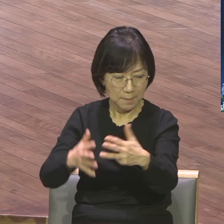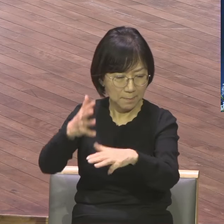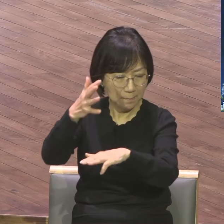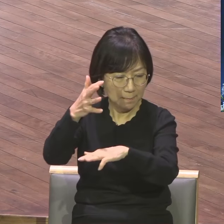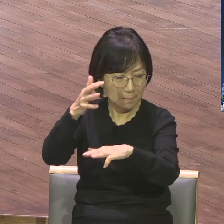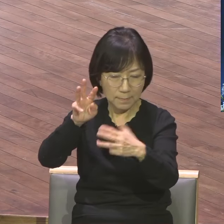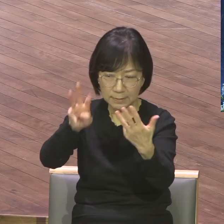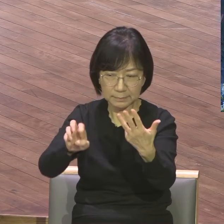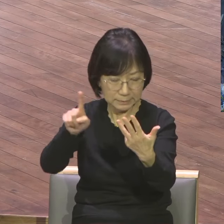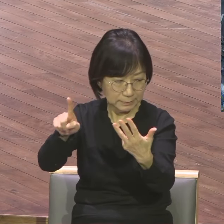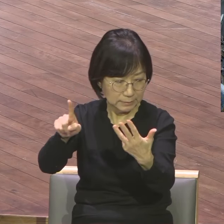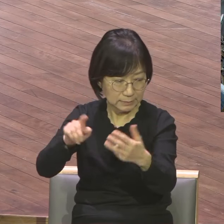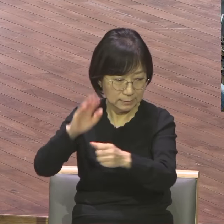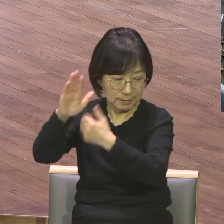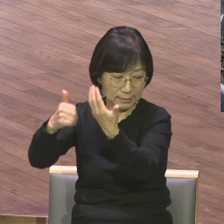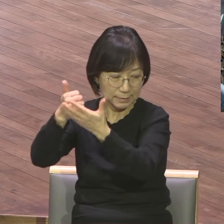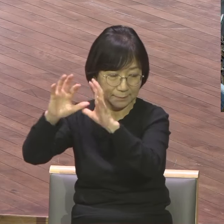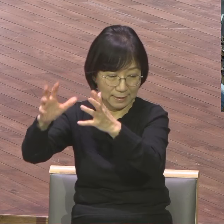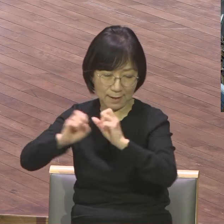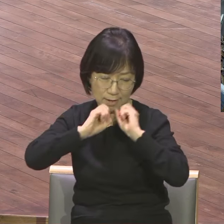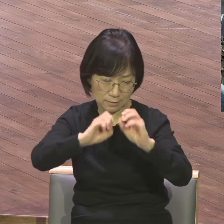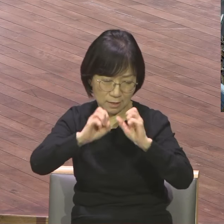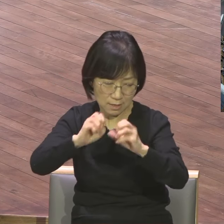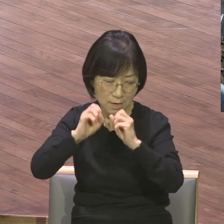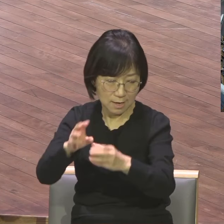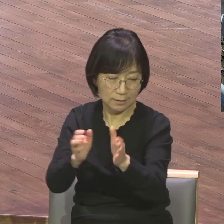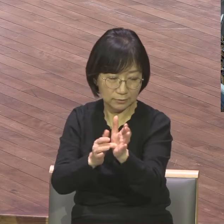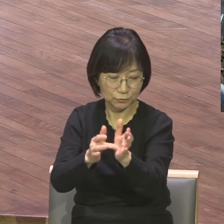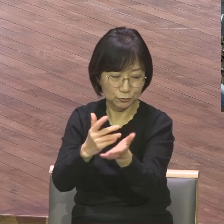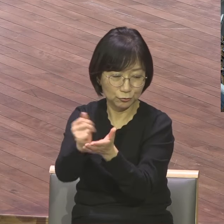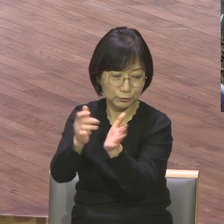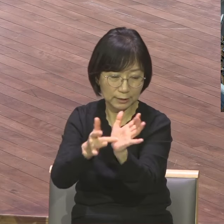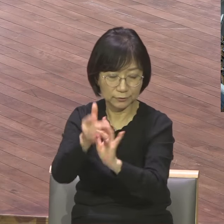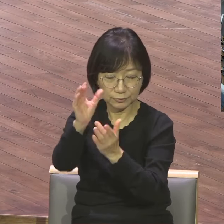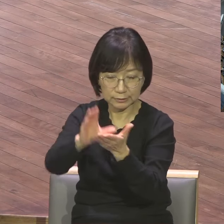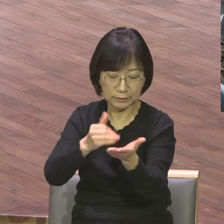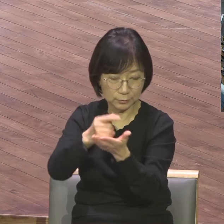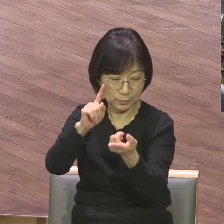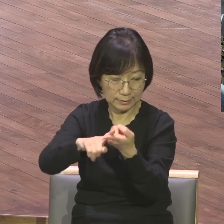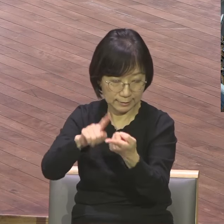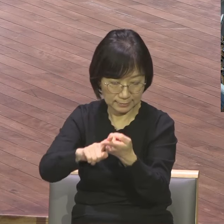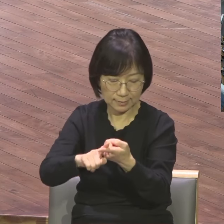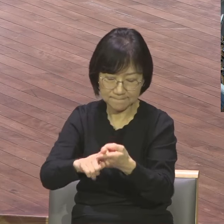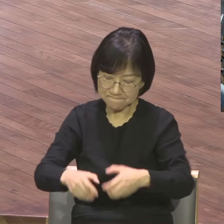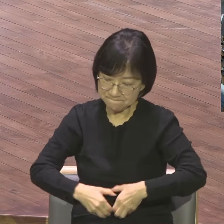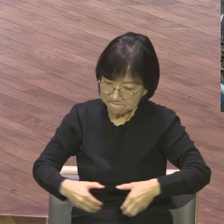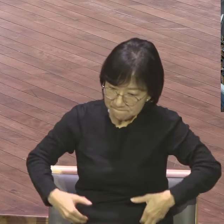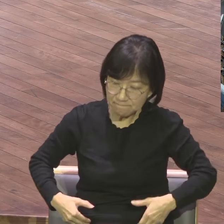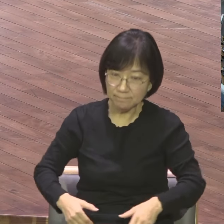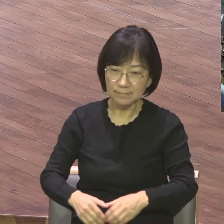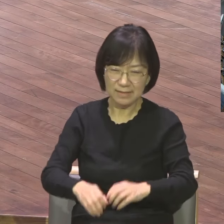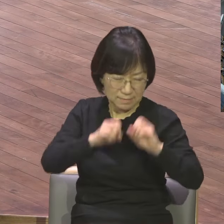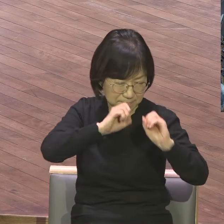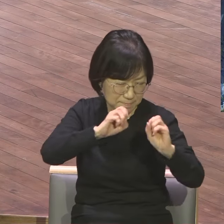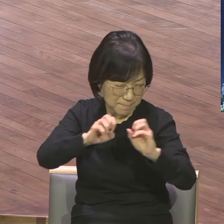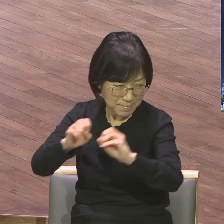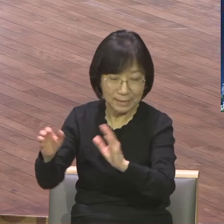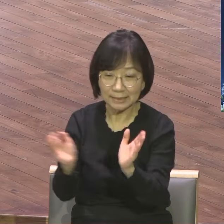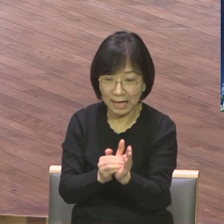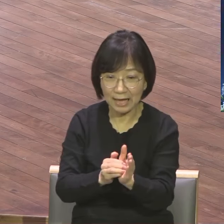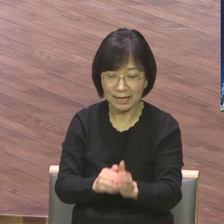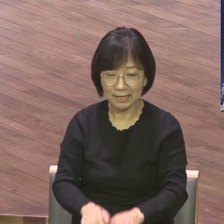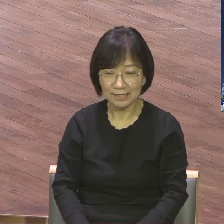나라를 전파하며 주 예수 그리스도에 관한 모든 것을 담대하게 거침없이 가르치더라. 이때가 시기적으로